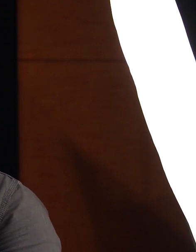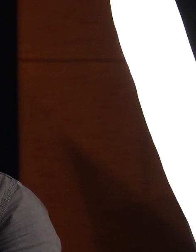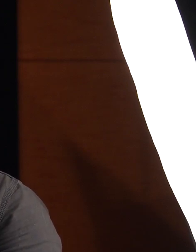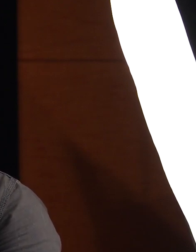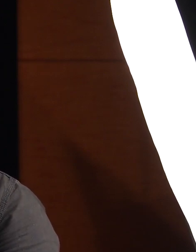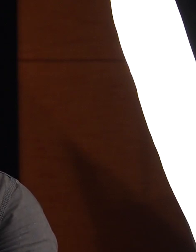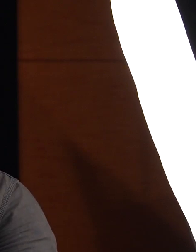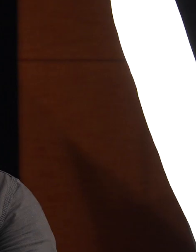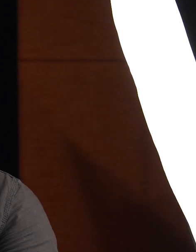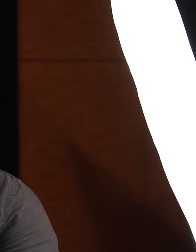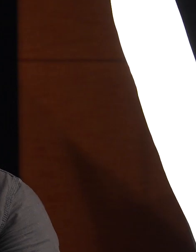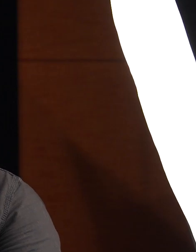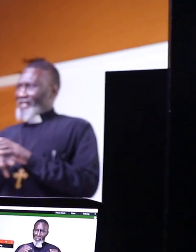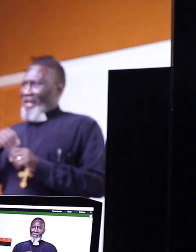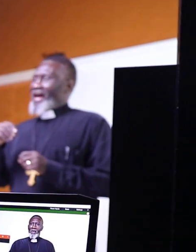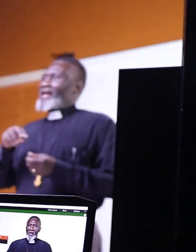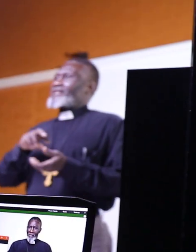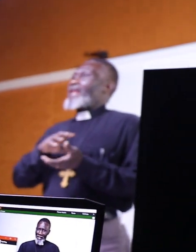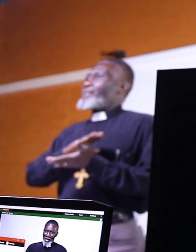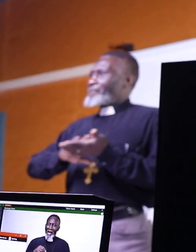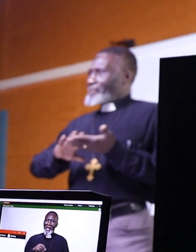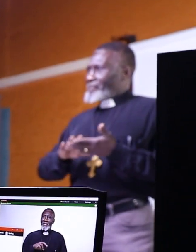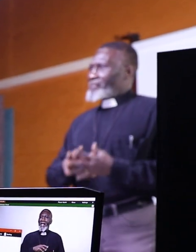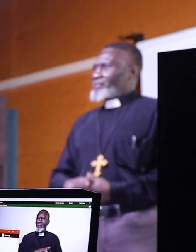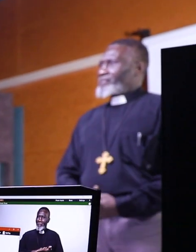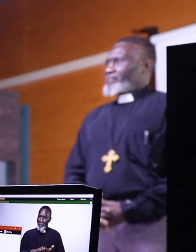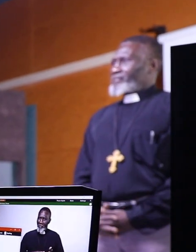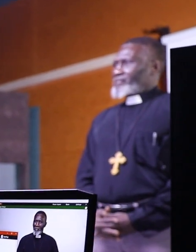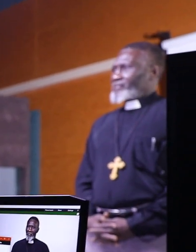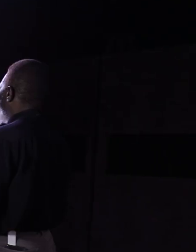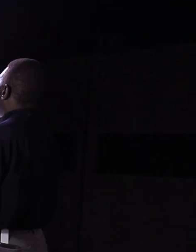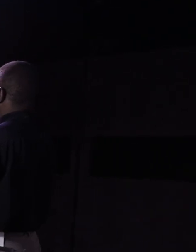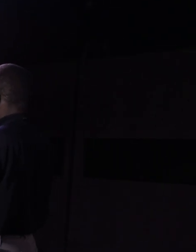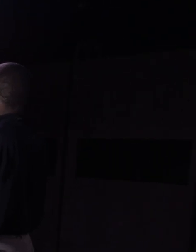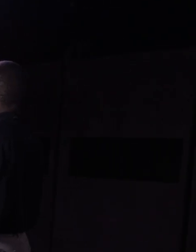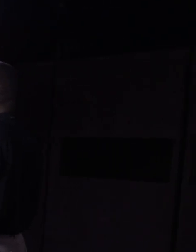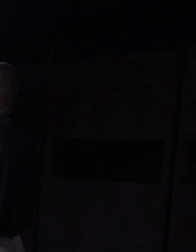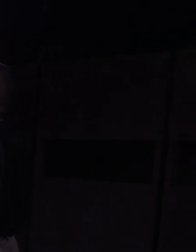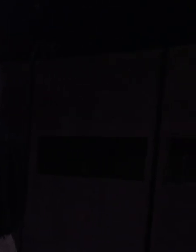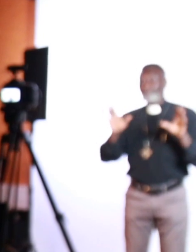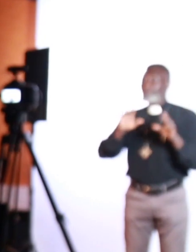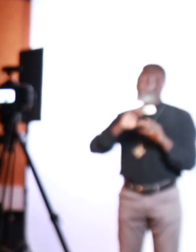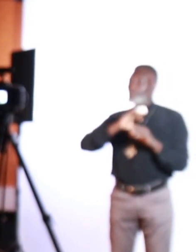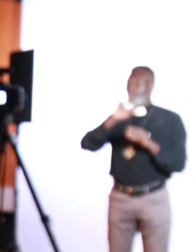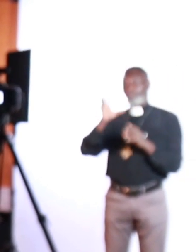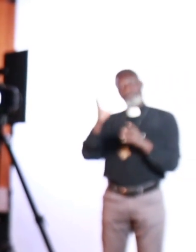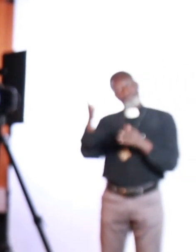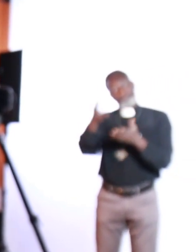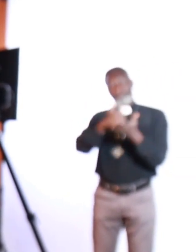إنكم نسميها لغة الصمت وكان ربنا بنحط جوانا كده كاننا يلا بينا نلم حاجتنا ونتحرك بالميديا اللي احنا